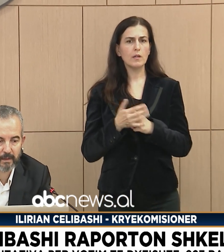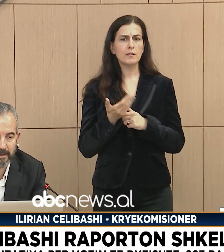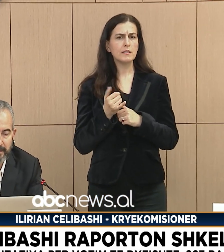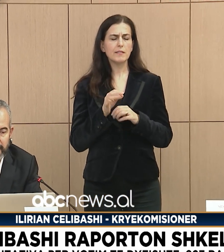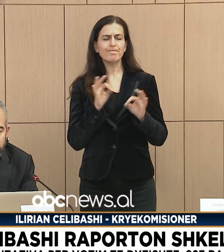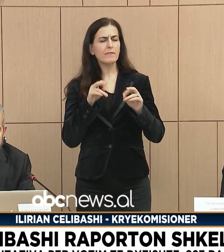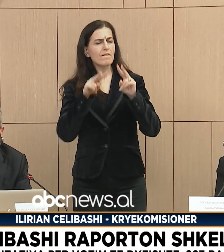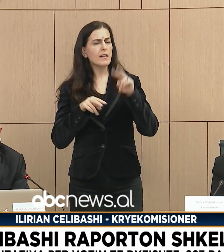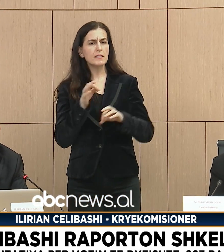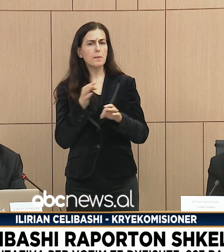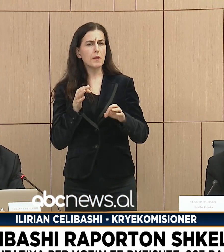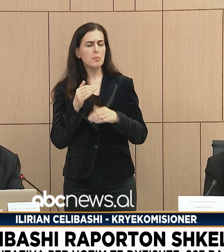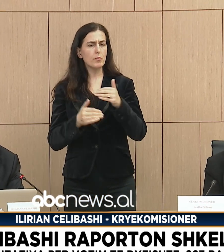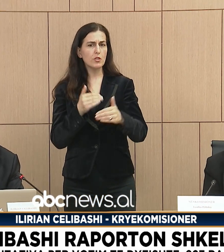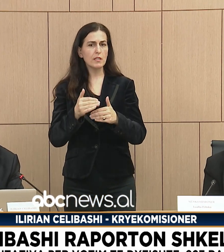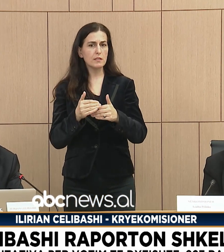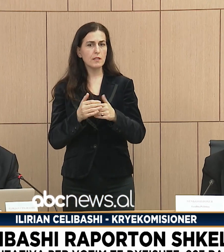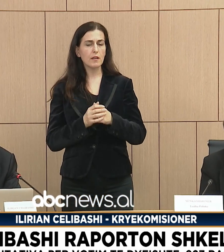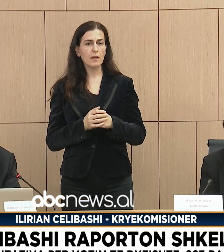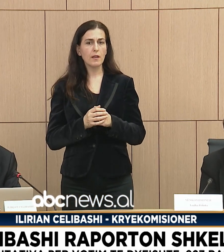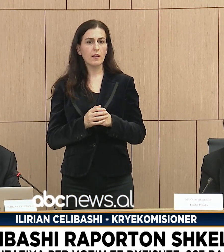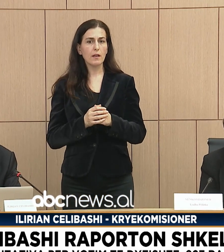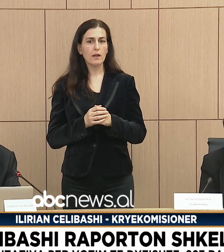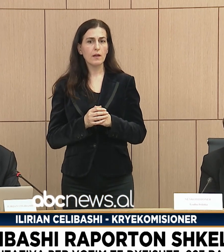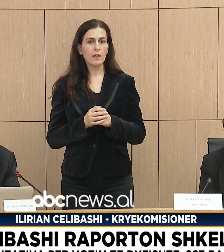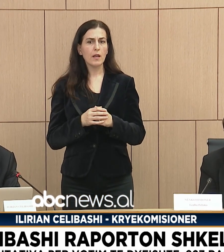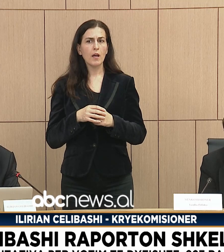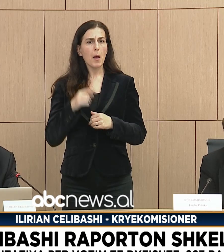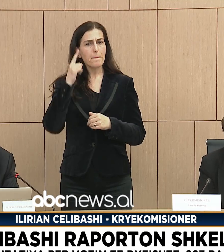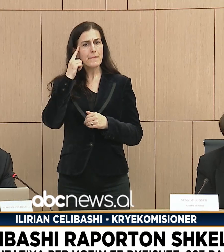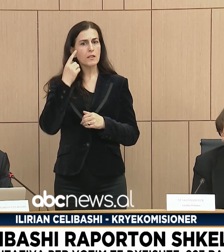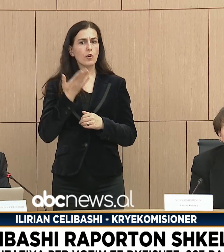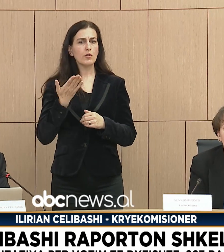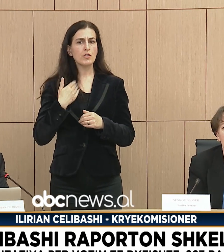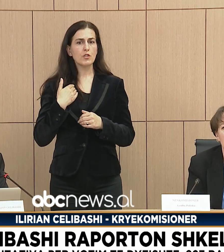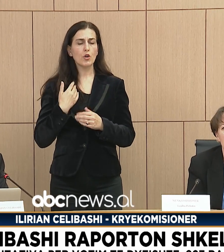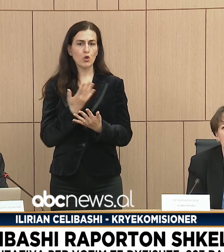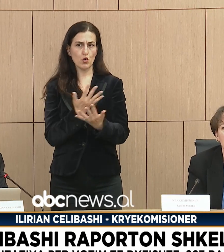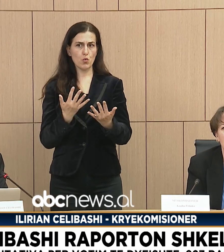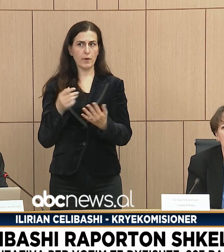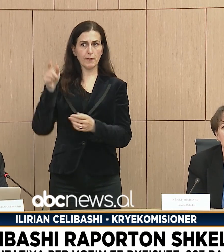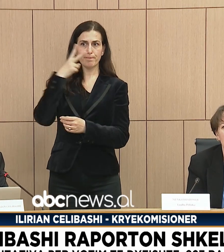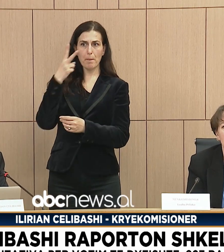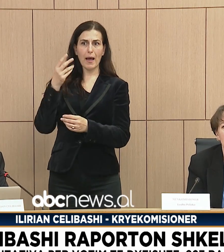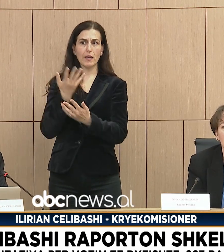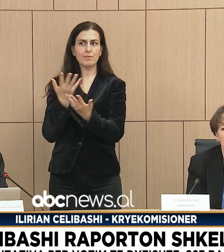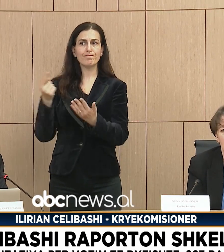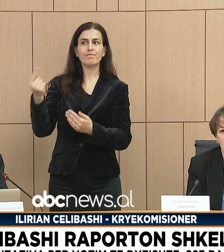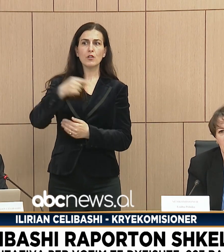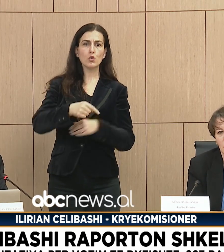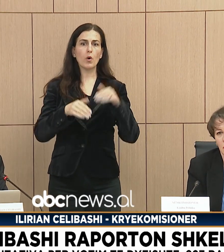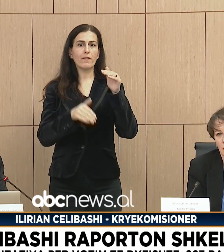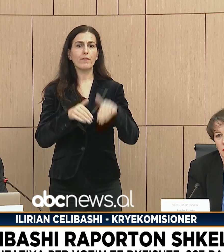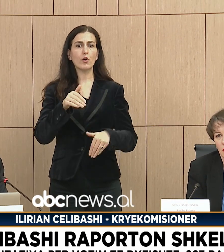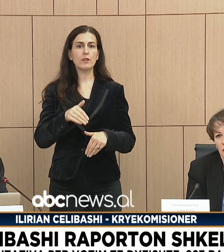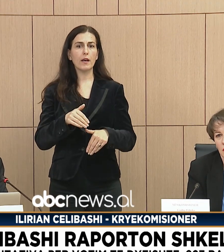flasim? E para dhe e dyta, sa reale duhet a konsiderojnë pjesmarjen që shfaqet në tabela kur ne shohim që